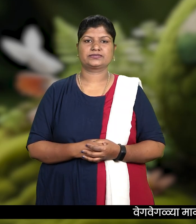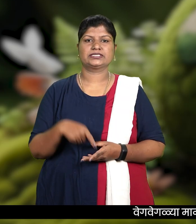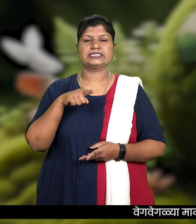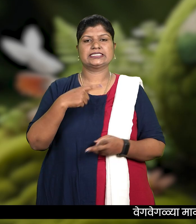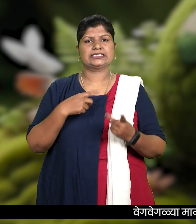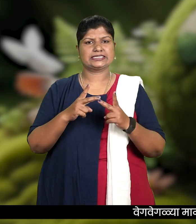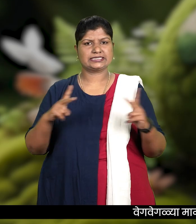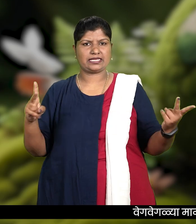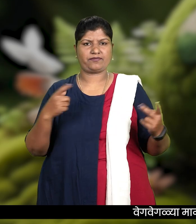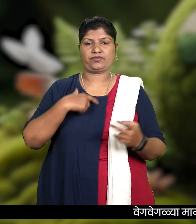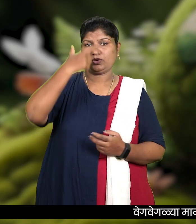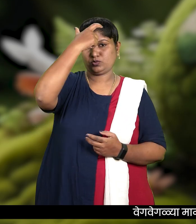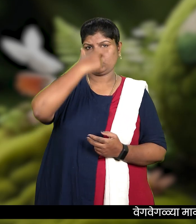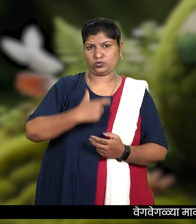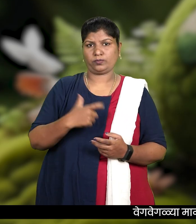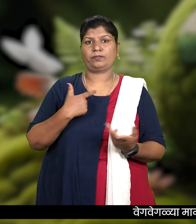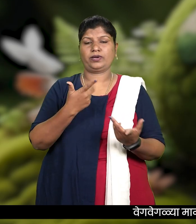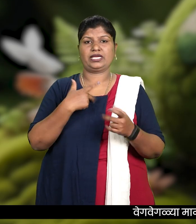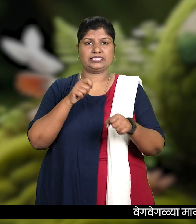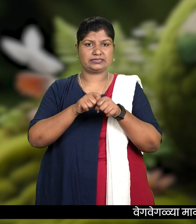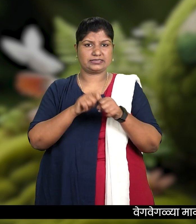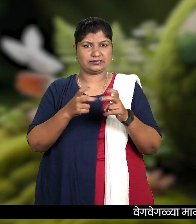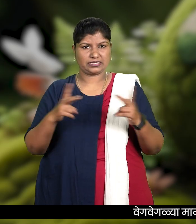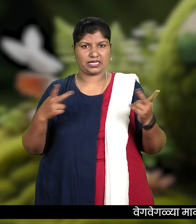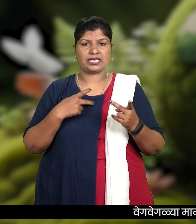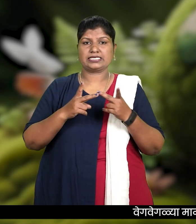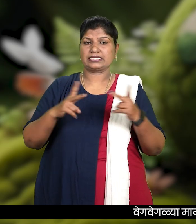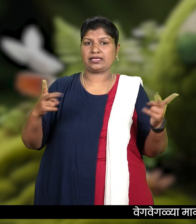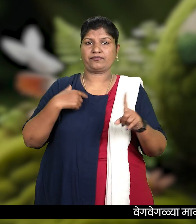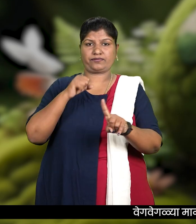वेगवेगळ्या मानवी क्रियाकलापांचे परिसंस्थेवर वेगवेगळे परिणाम होतात.